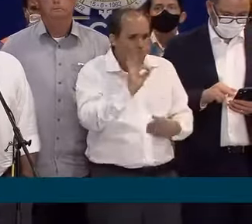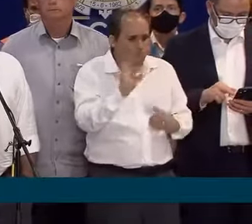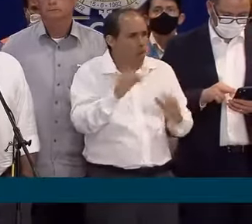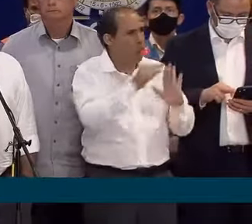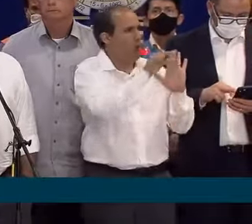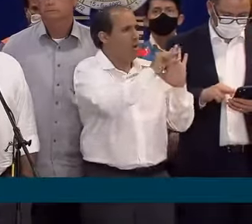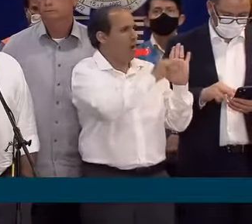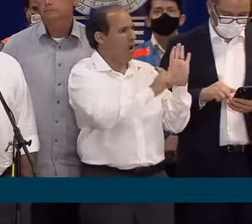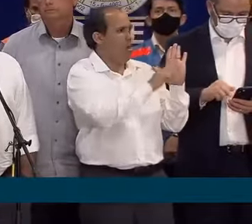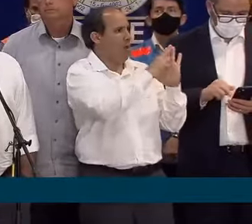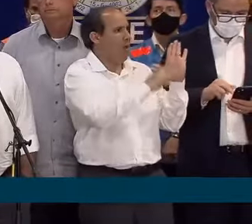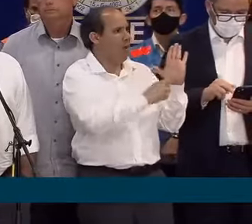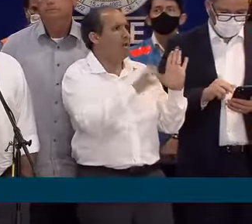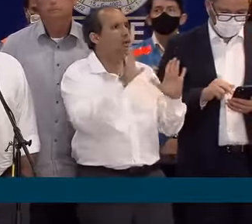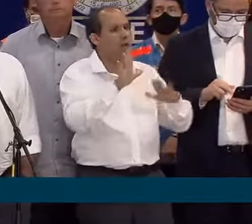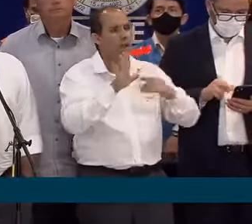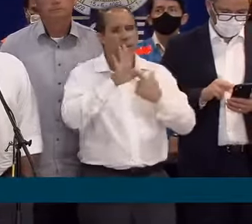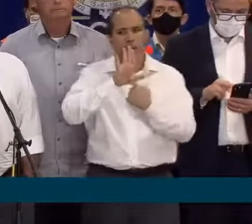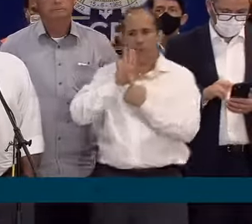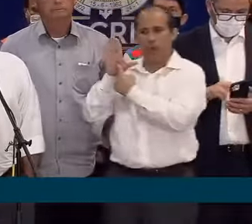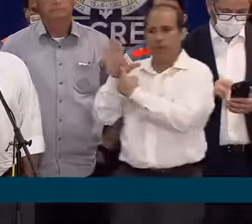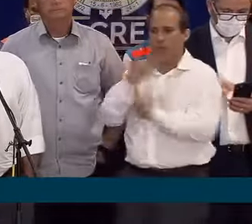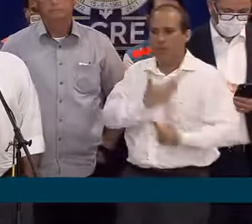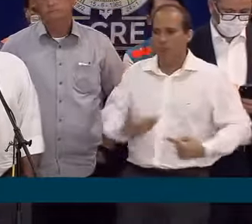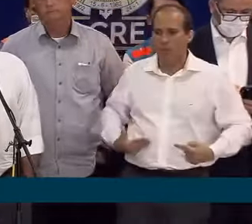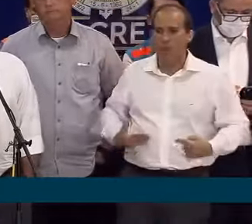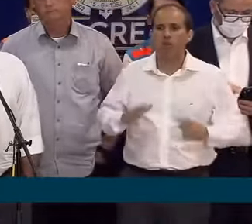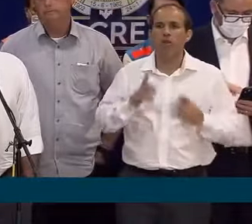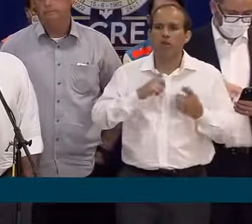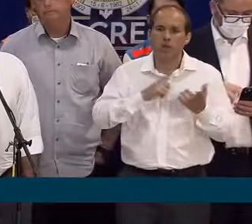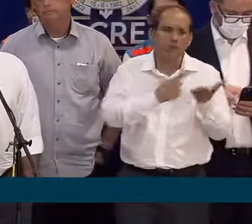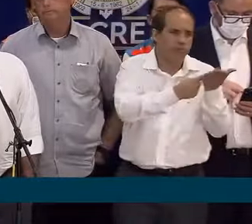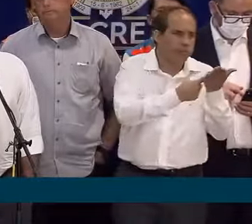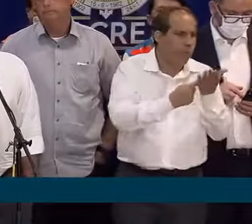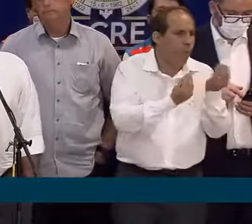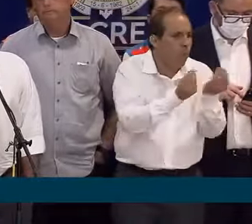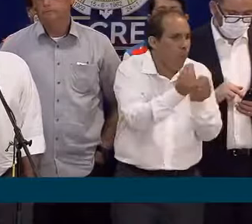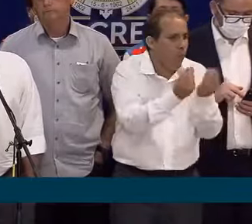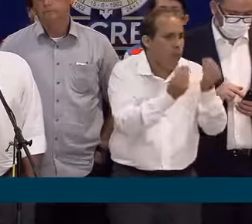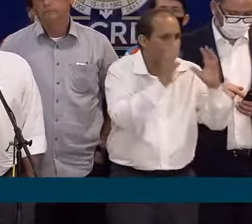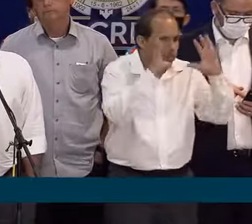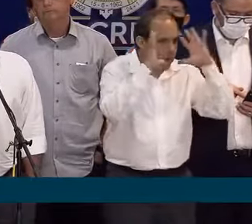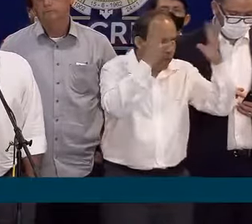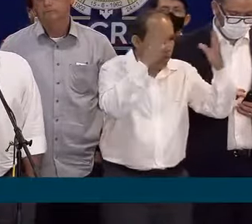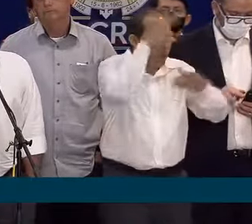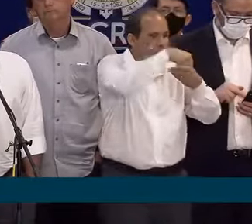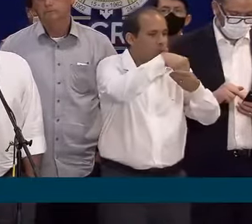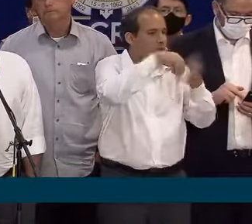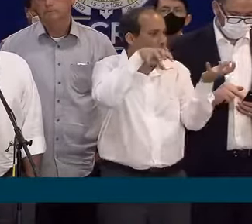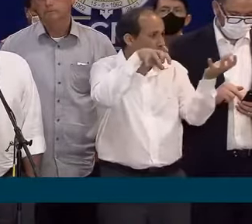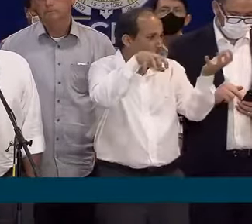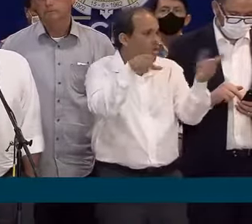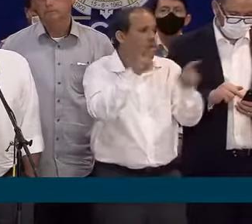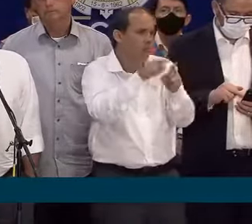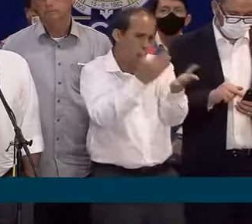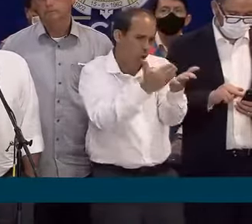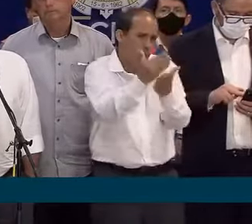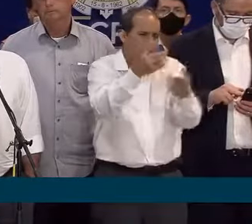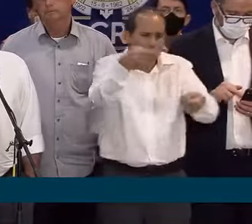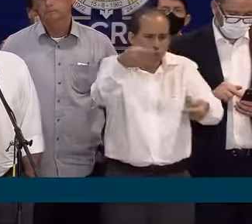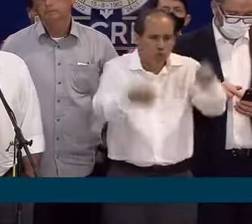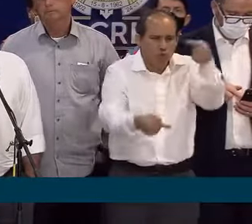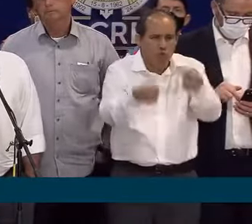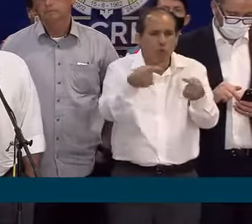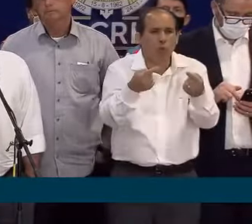Nós levamos o problema ao governo, o governo está tratando isso junto ao Congresso e está se discutindo a possibilidade